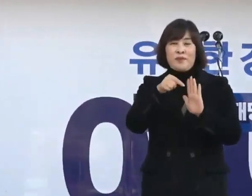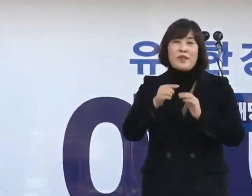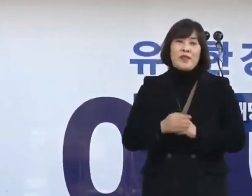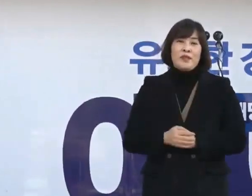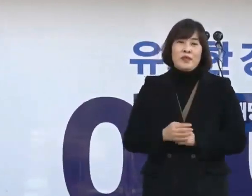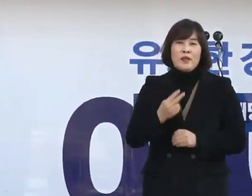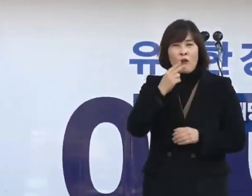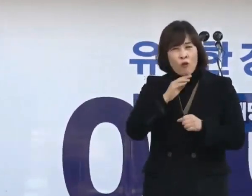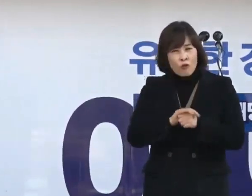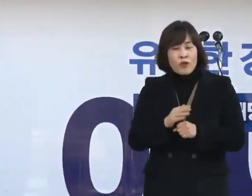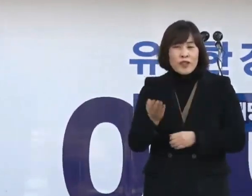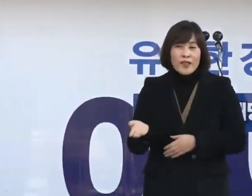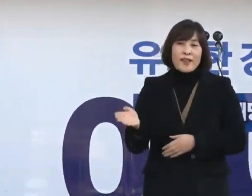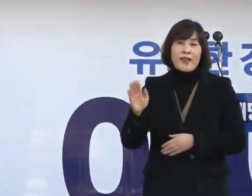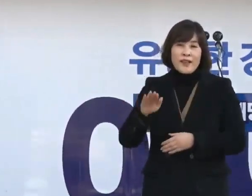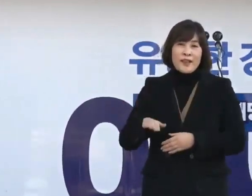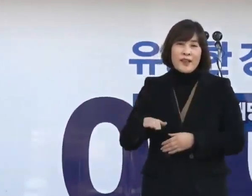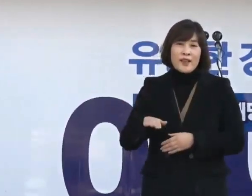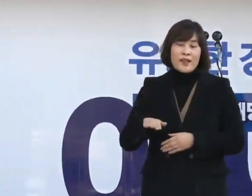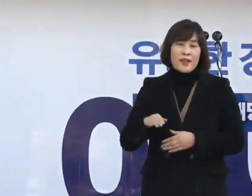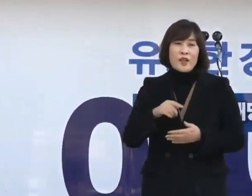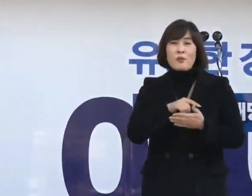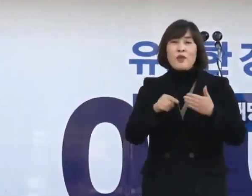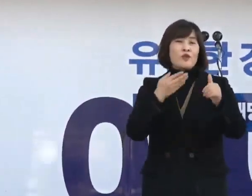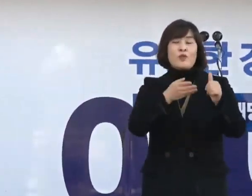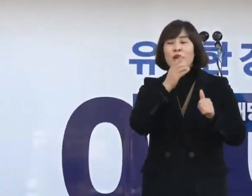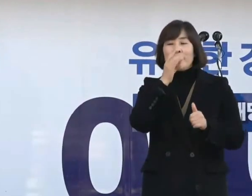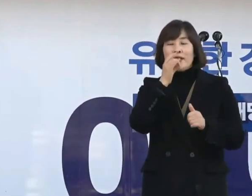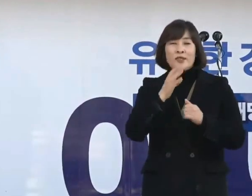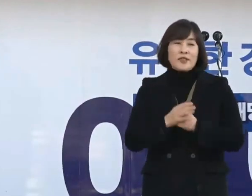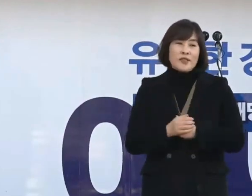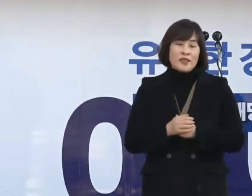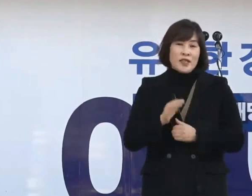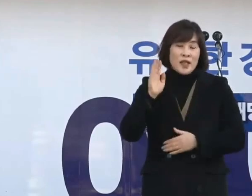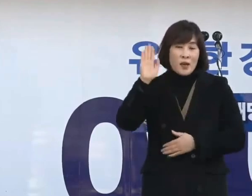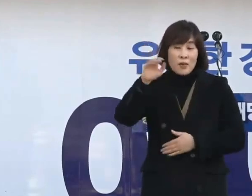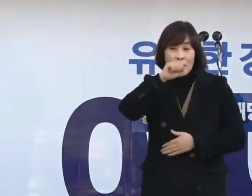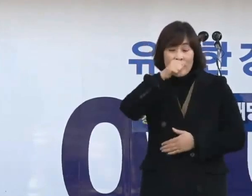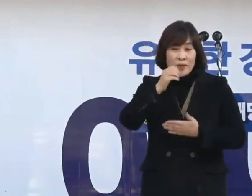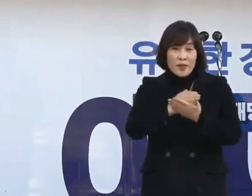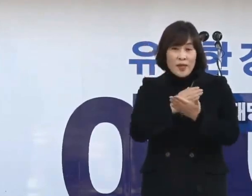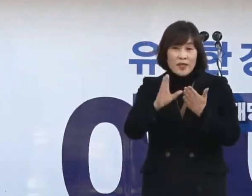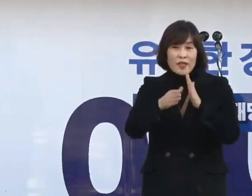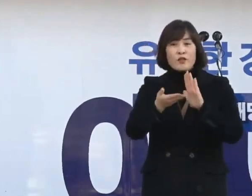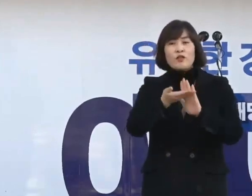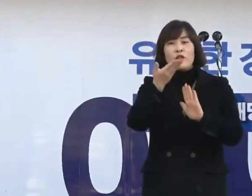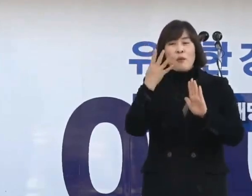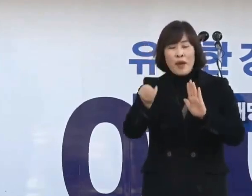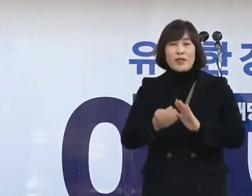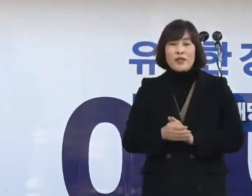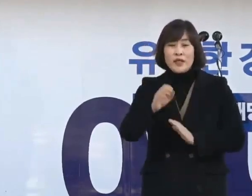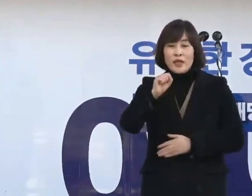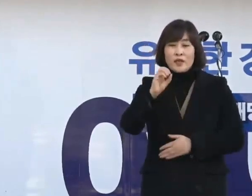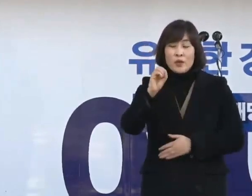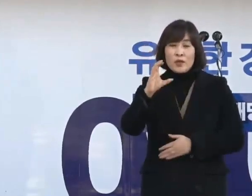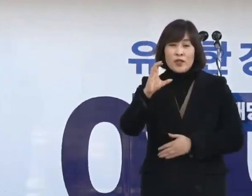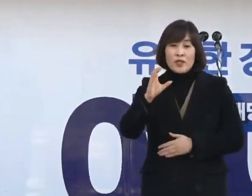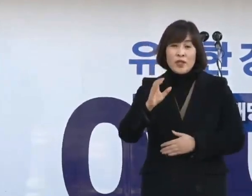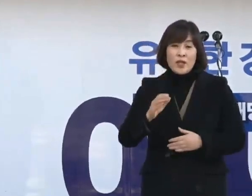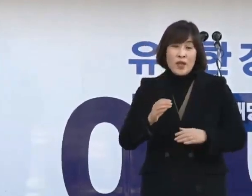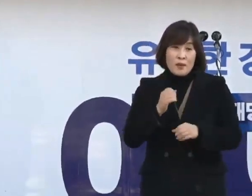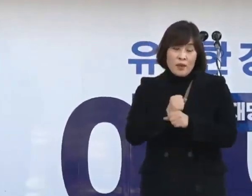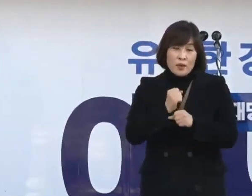그것도 억울한데 거기다 피해를 주면 되겠느냐. 앞으로 예산배정 북쪽에 더 많이, SOC건설 북쪽에 더